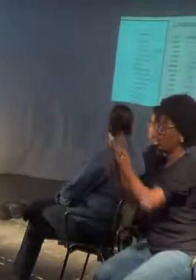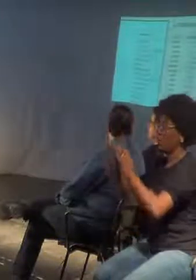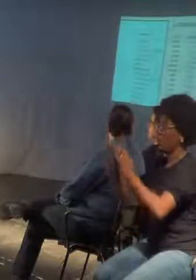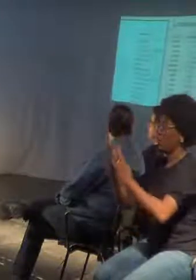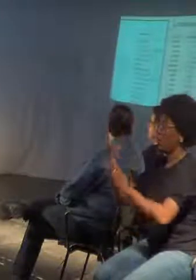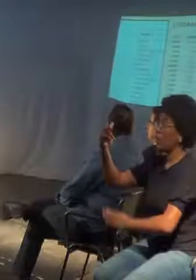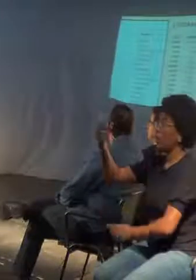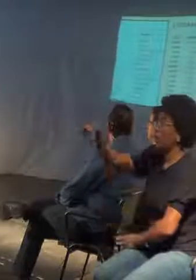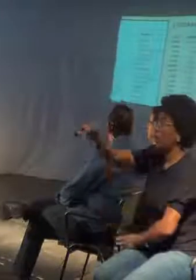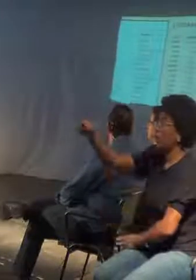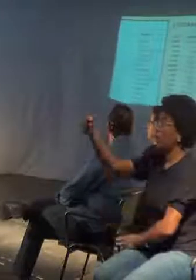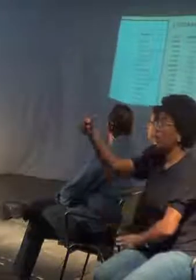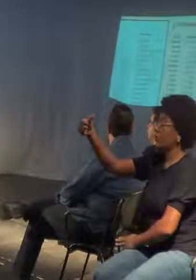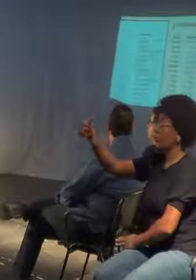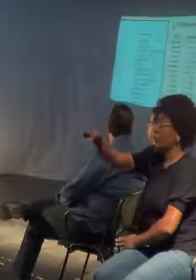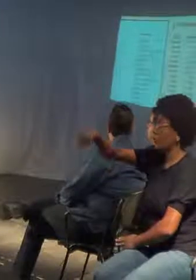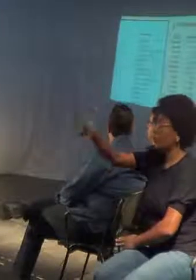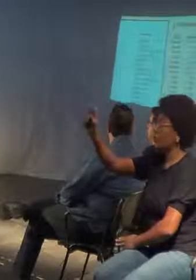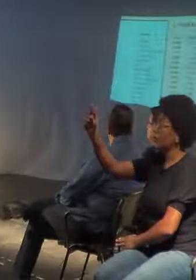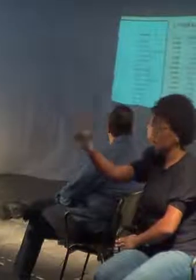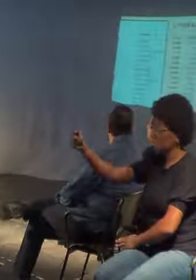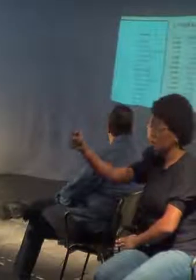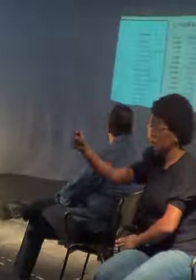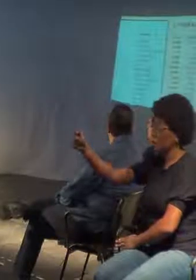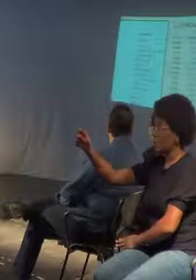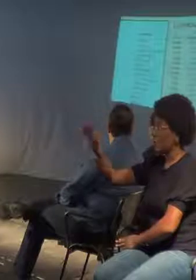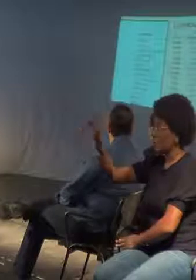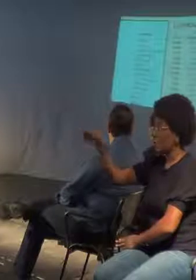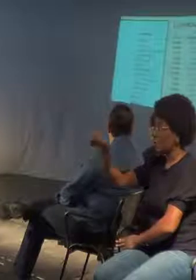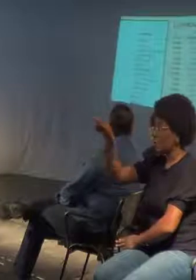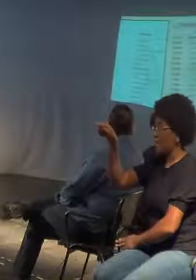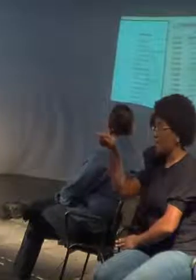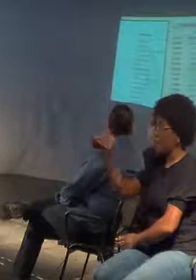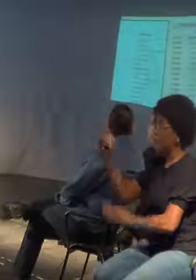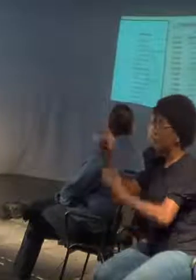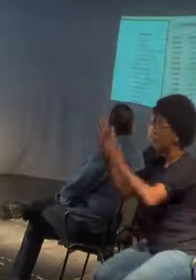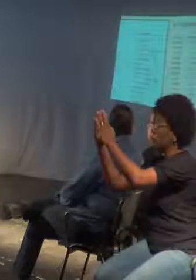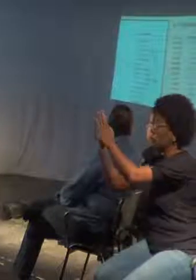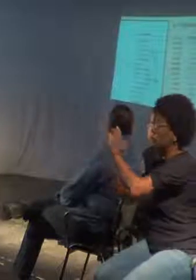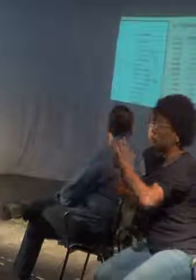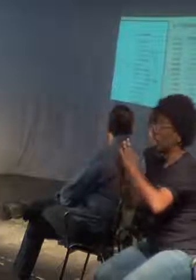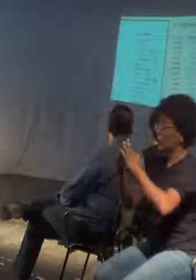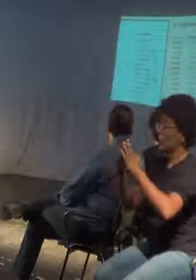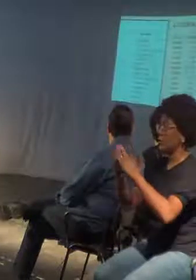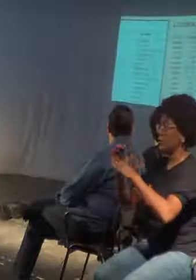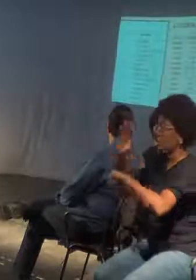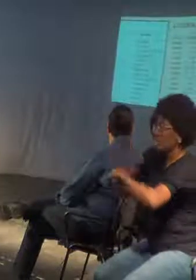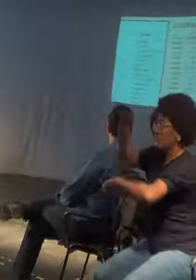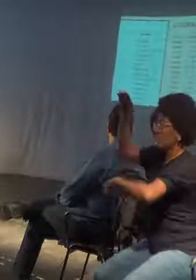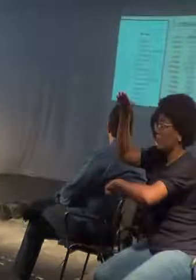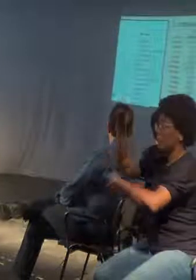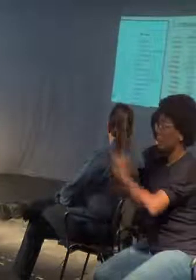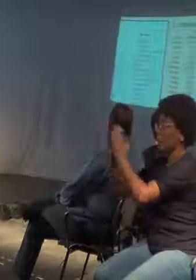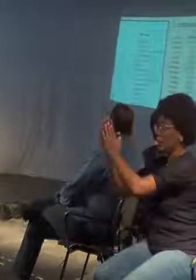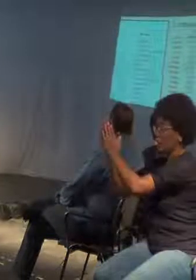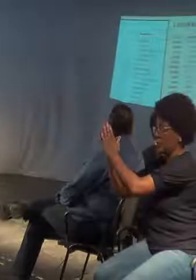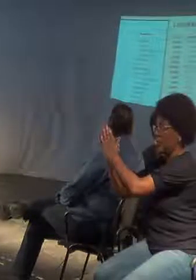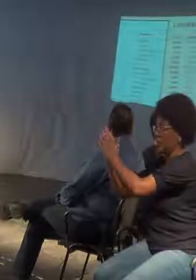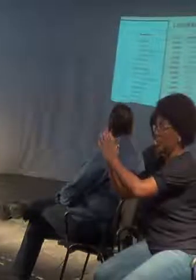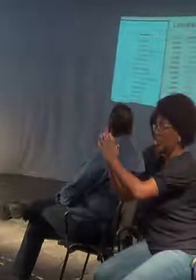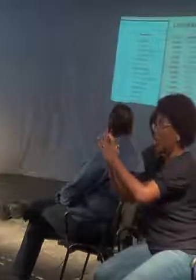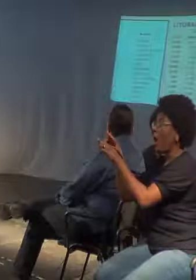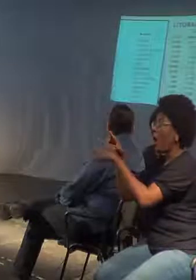a cidade é uma metrópole, na medida da proporção, e com uma população